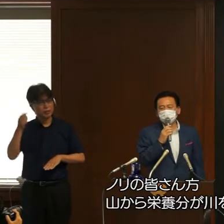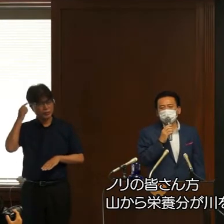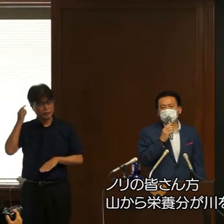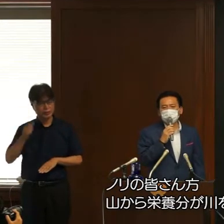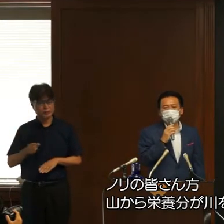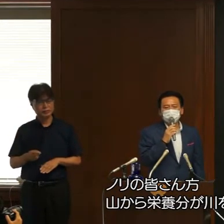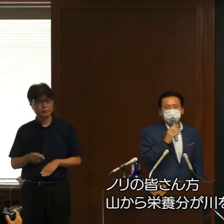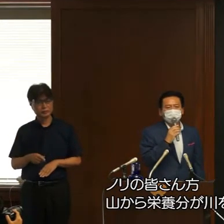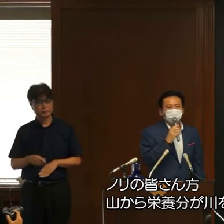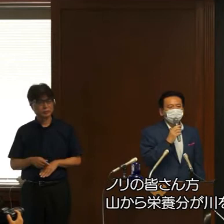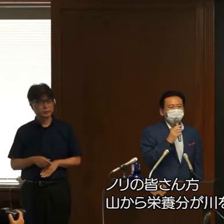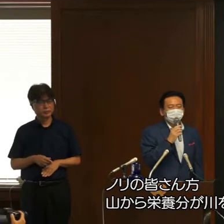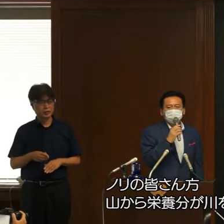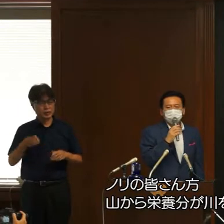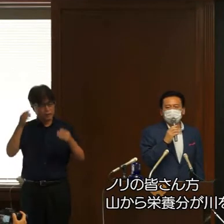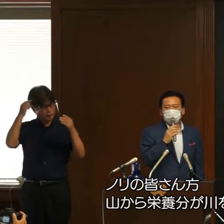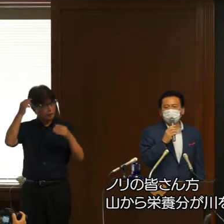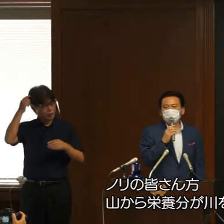皆さん方、